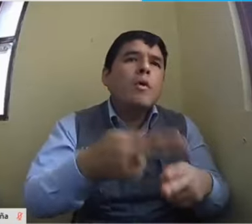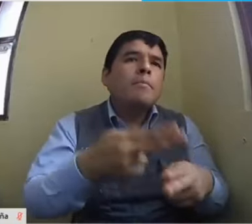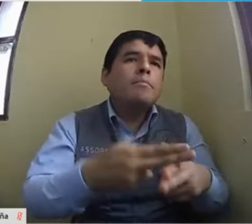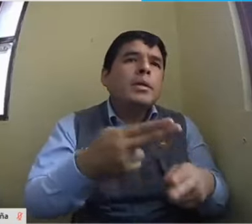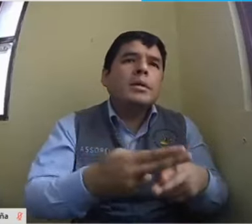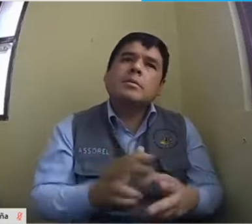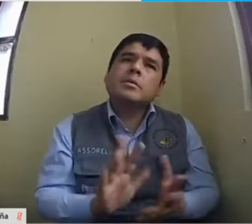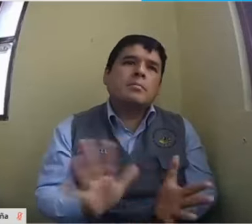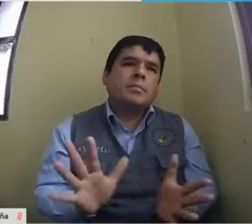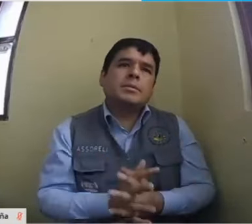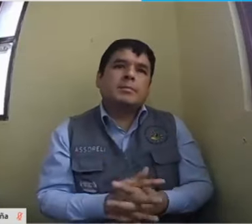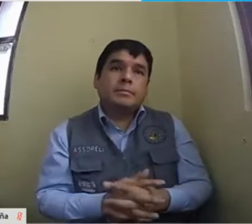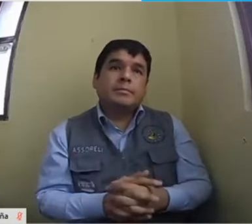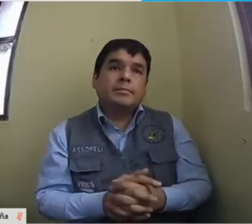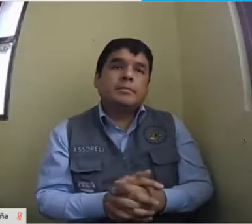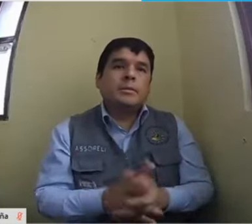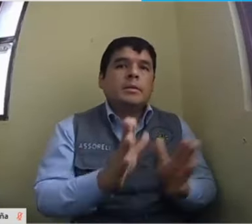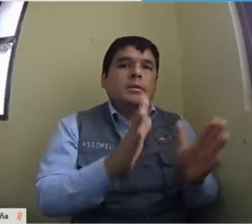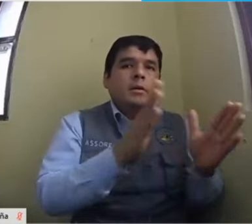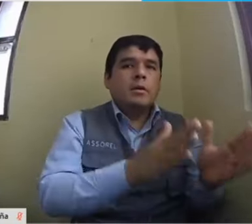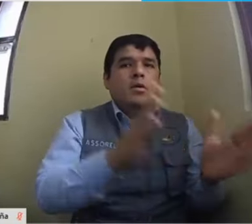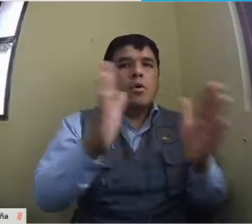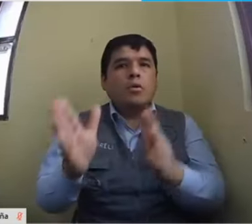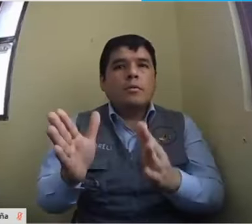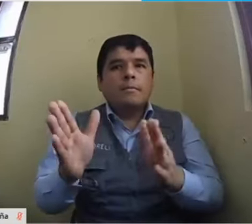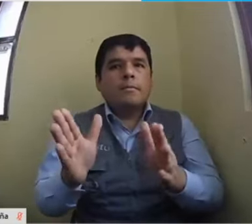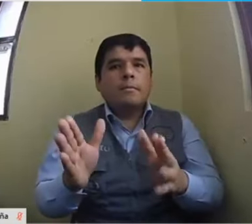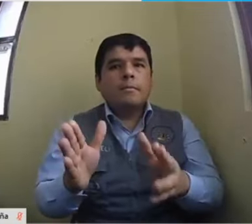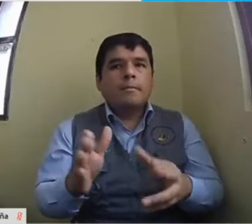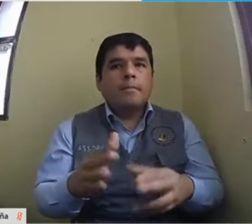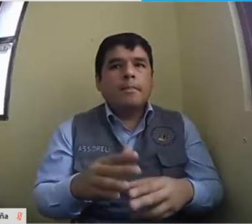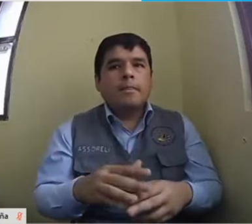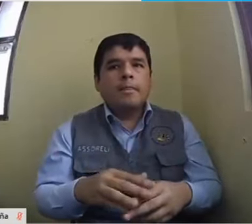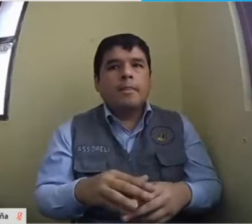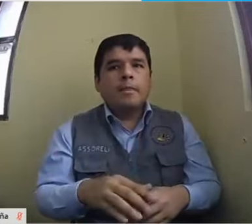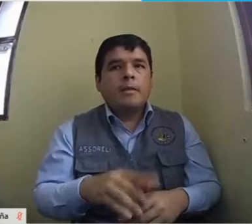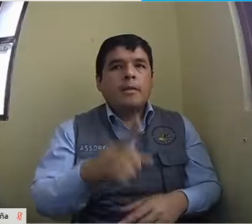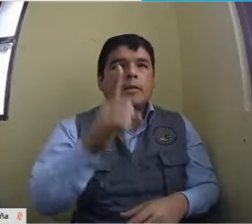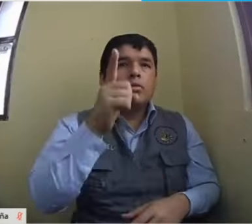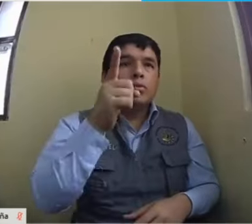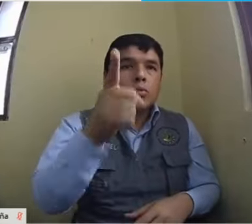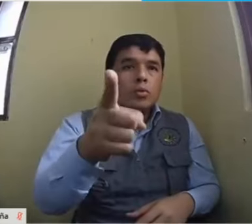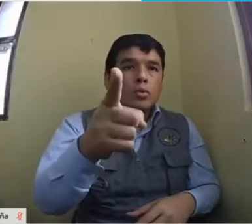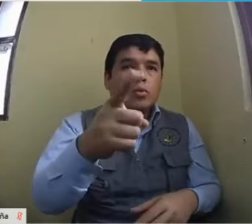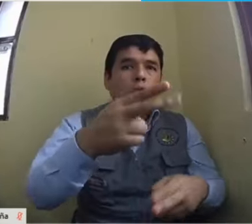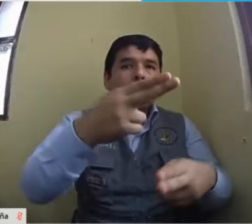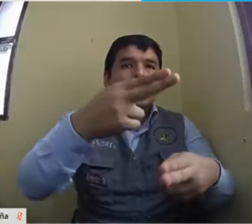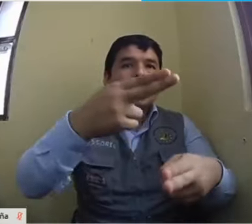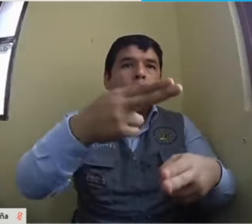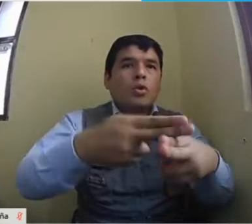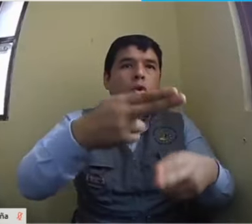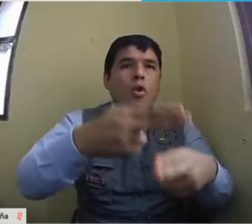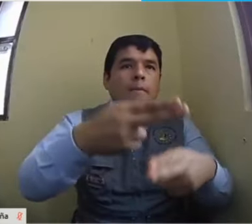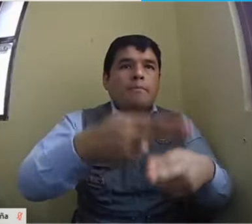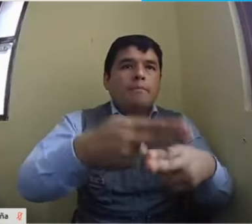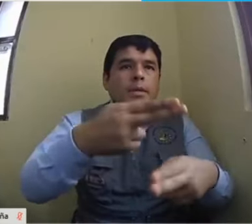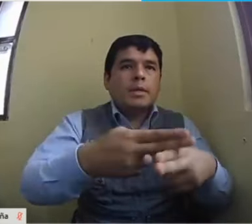Tu nombre y significa lo mismo, ¿no? Tu nombre, tu